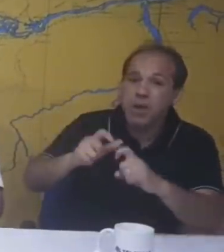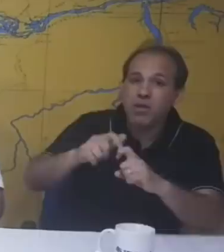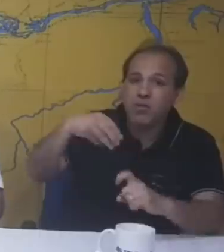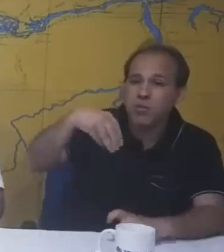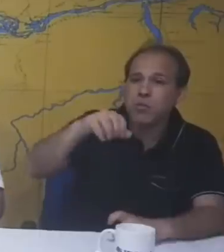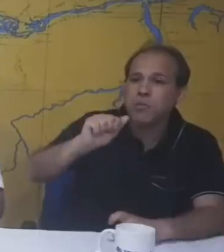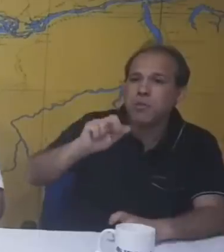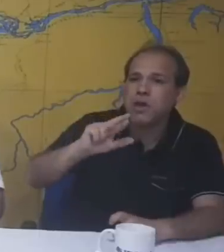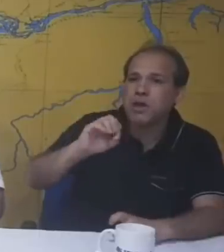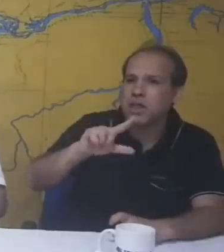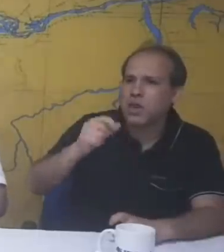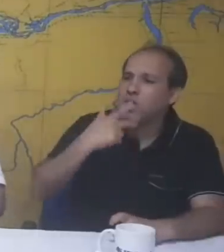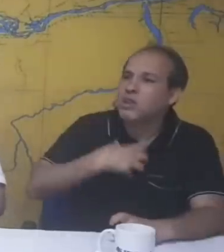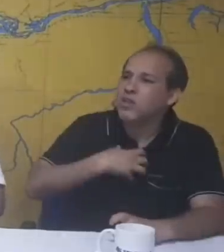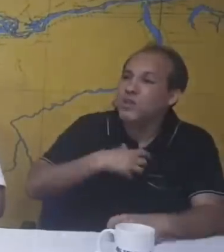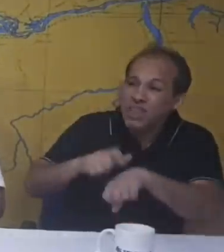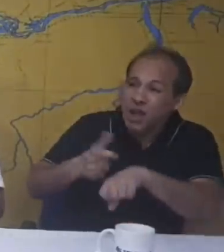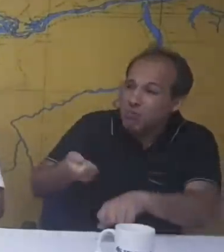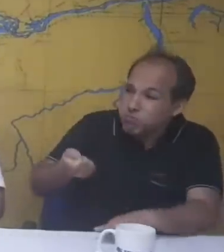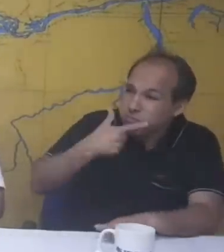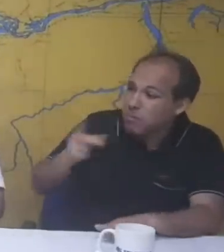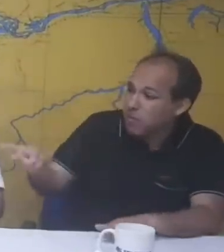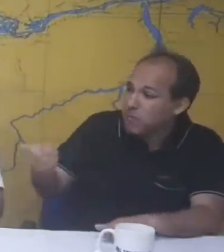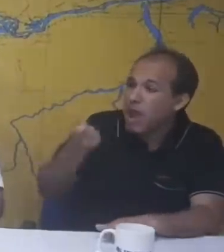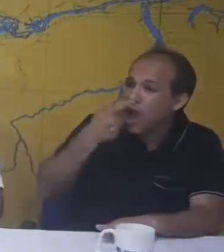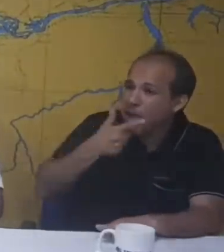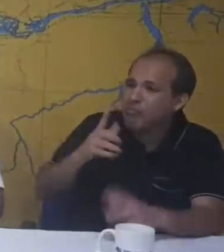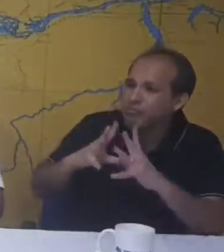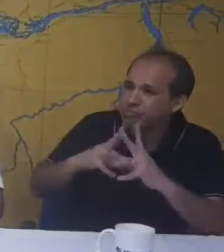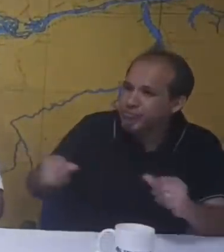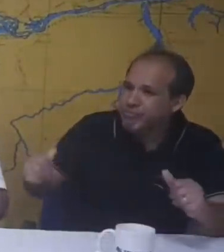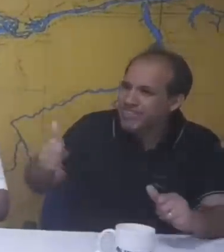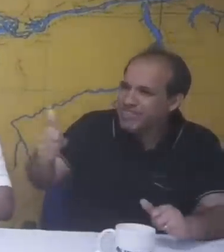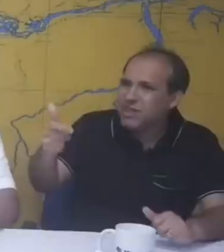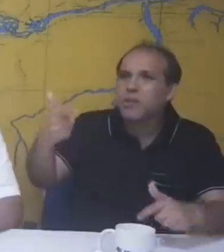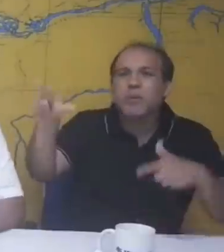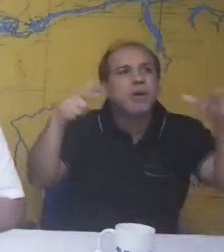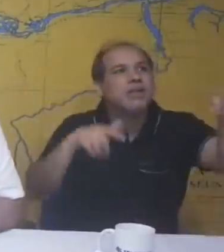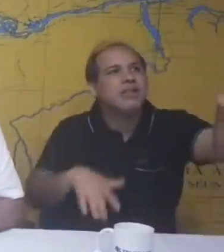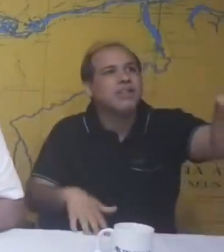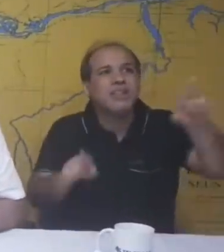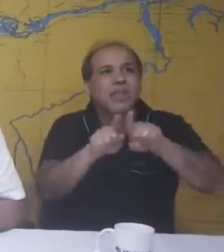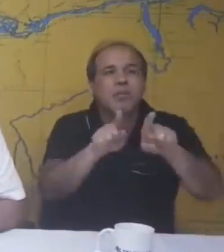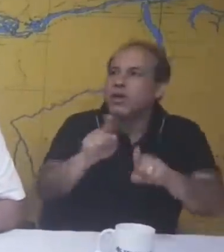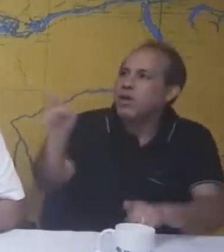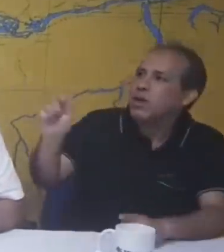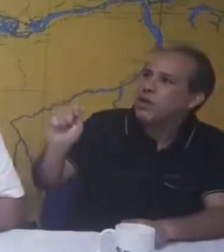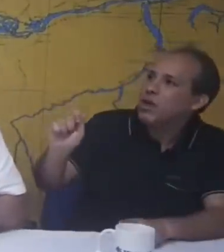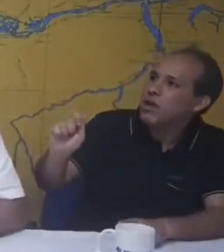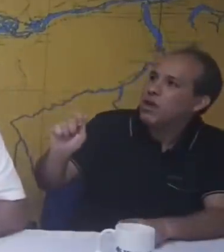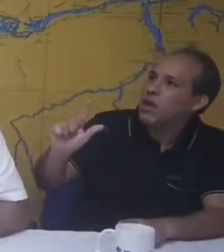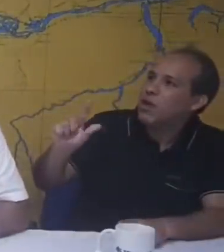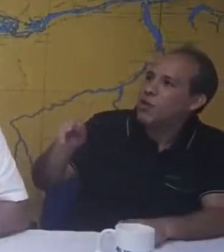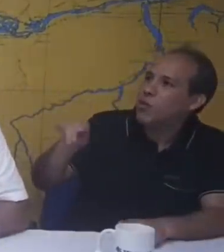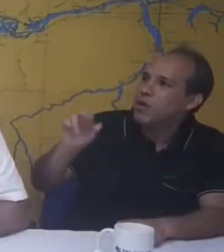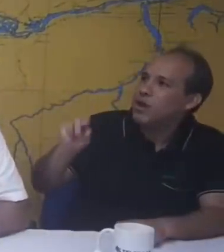disse a primeira vez que eu estava com sintoma? Sim. Imediatamente, cloroquina na área. Mais alguém pegou aí? Almirante, se alguém pegar um navio